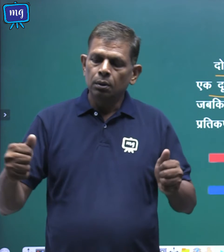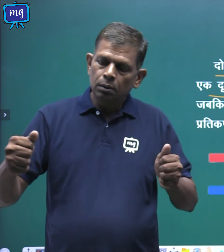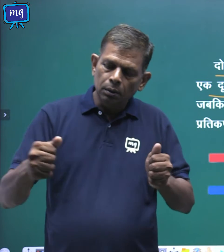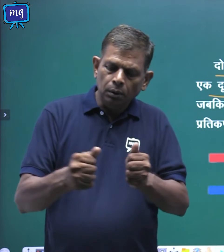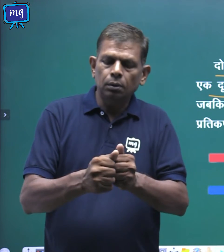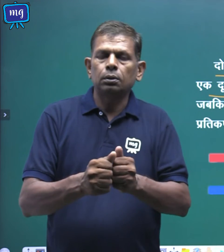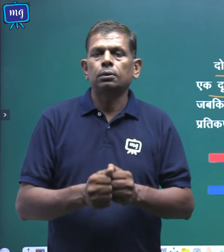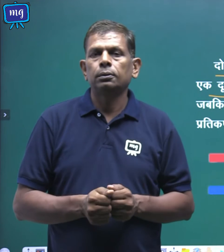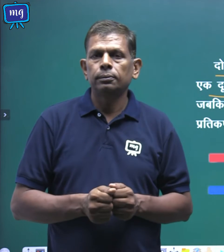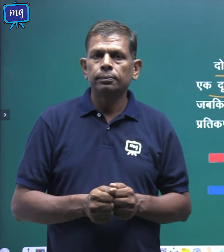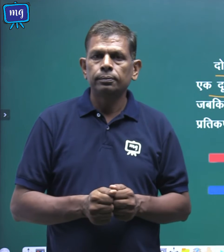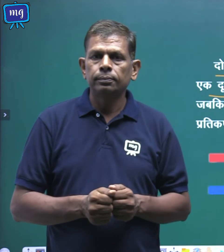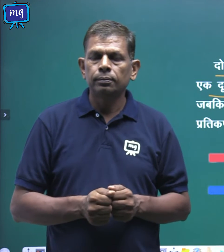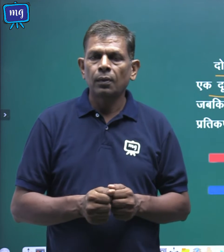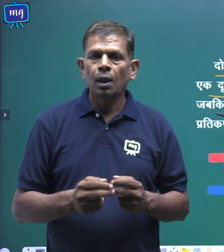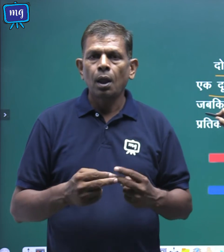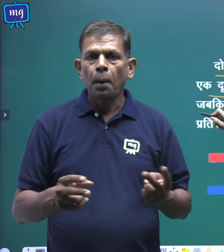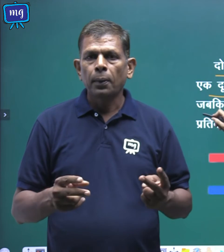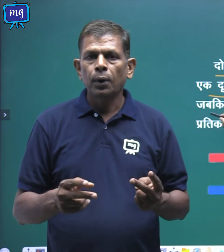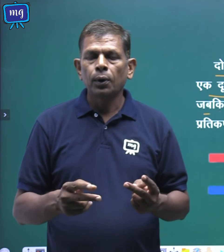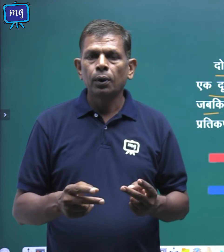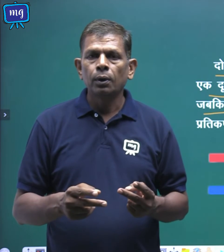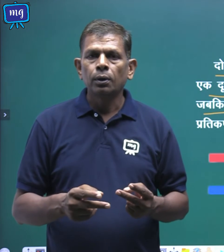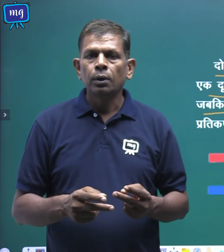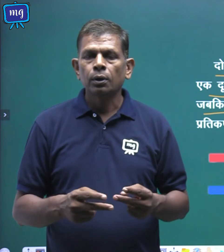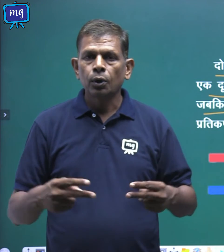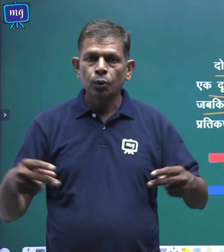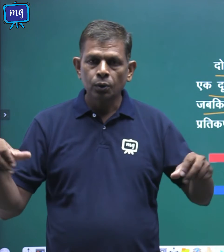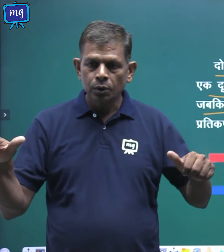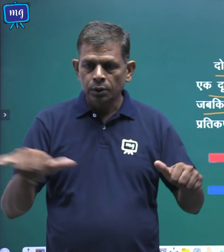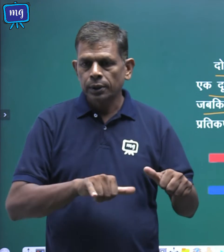आकर्षित करते हैं, जबकि समान ध्रुवों में